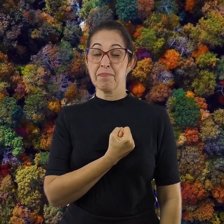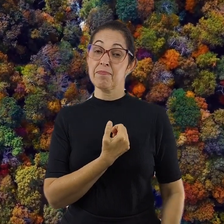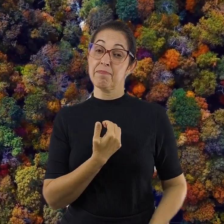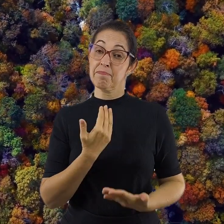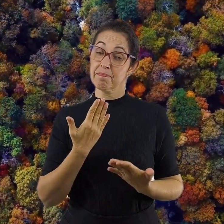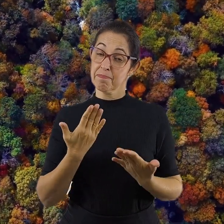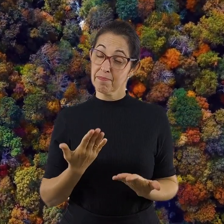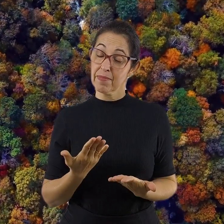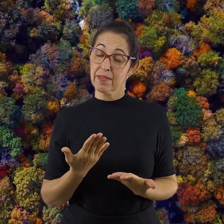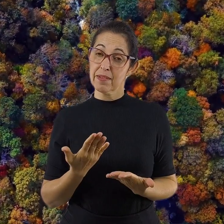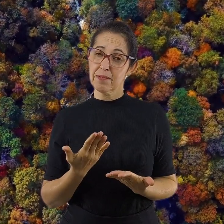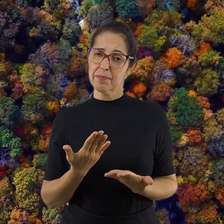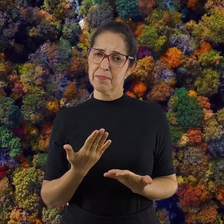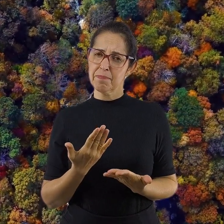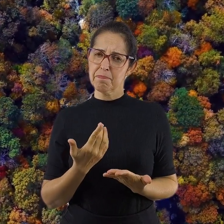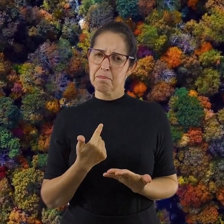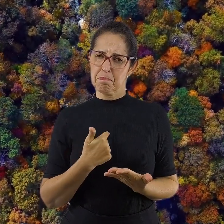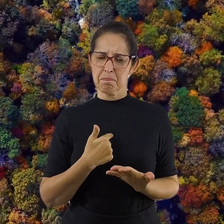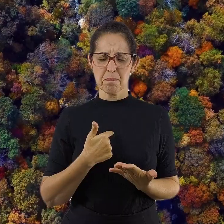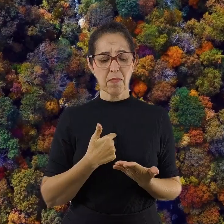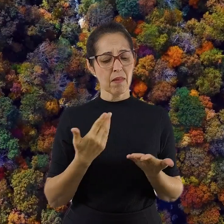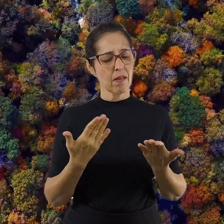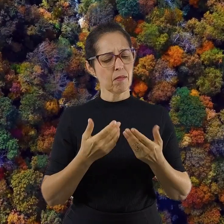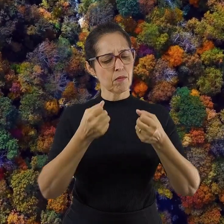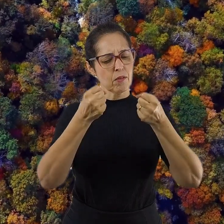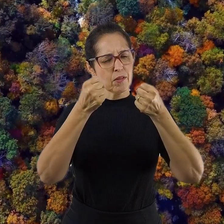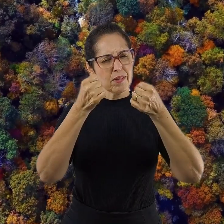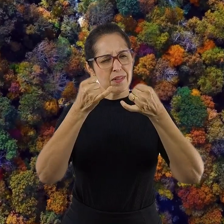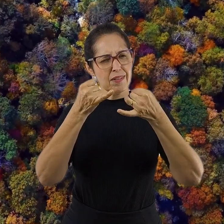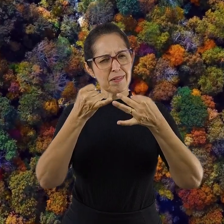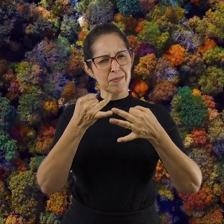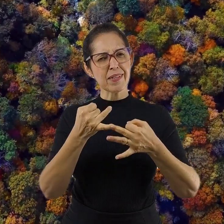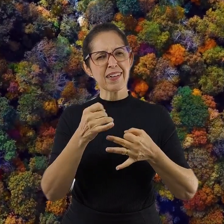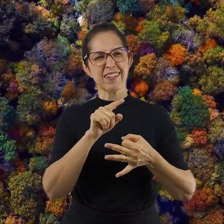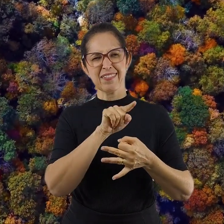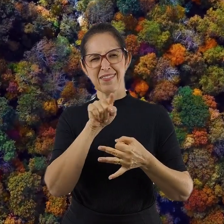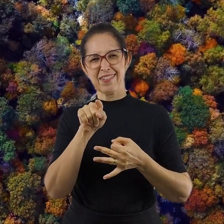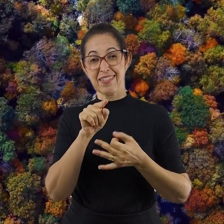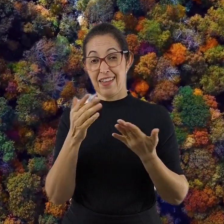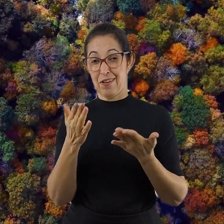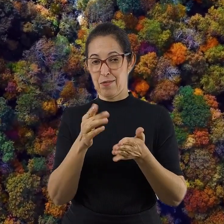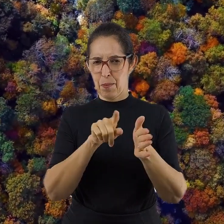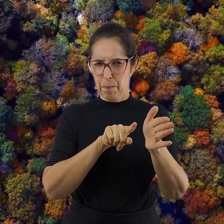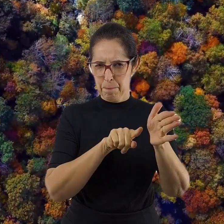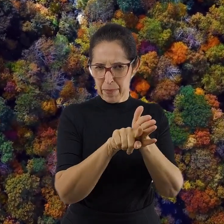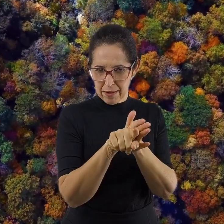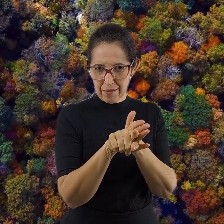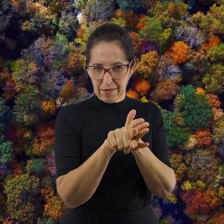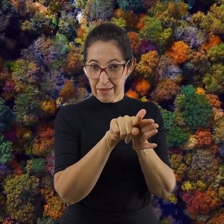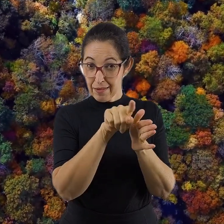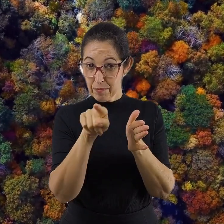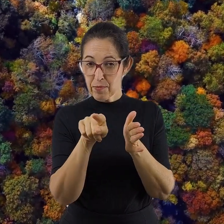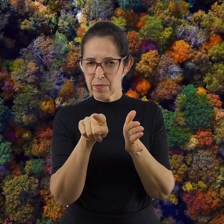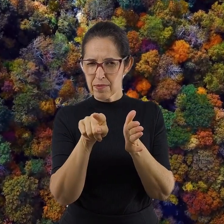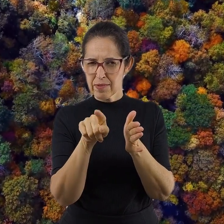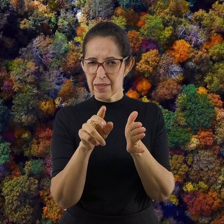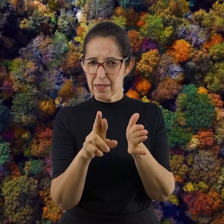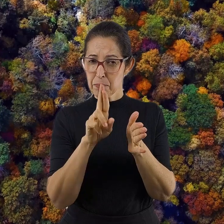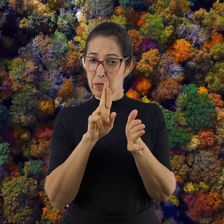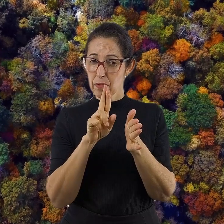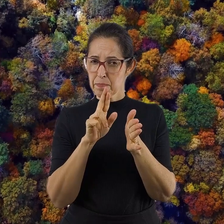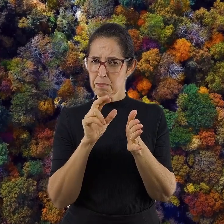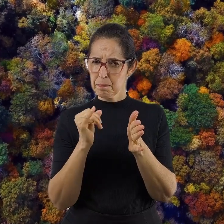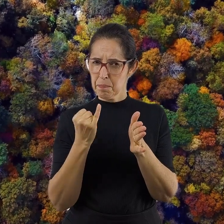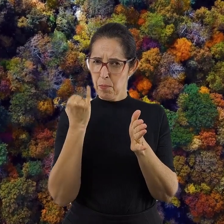Eu quero pontuar aqui para os irmãos algumas perguntas simples, mas importantes.